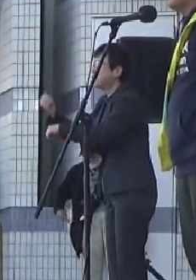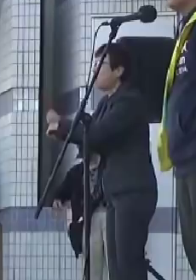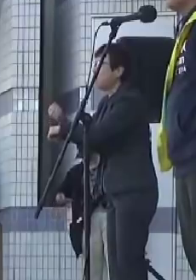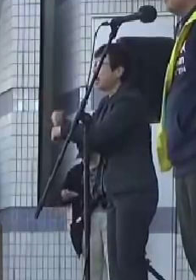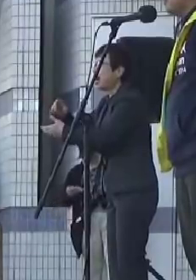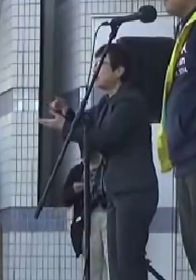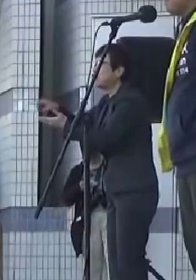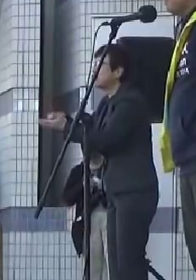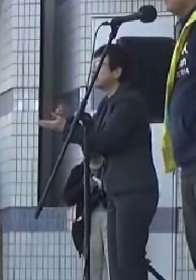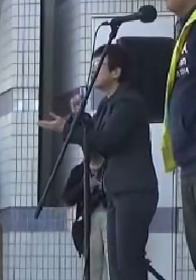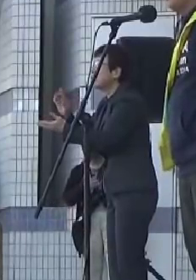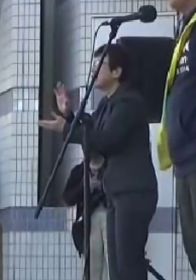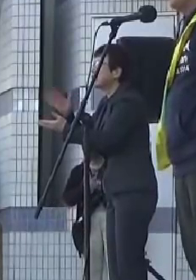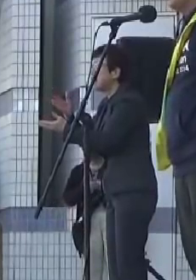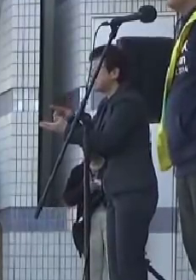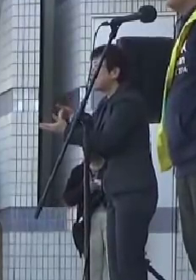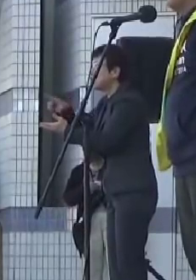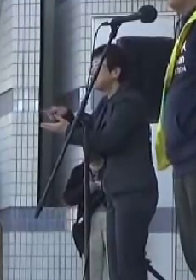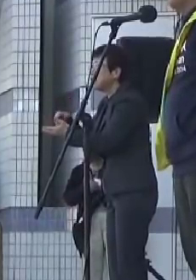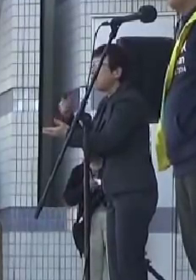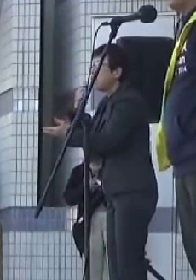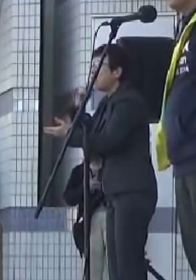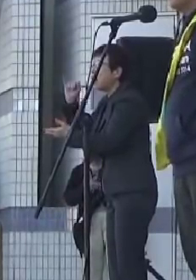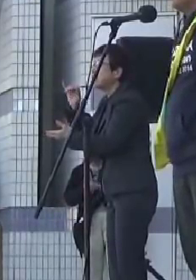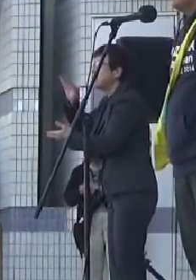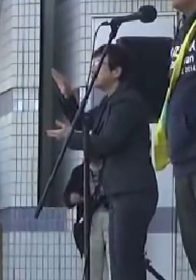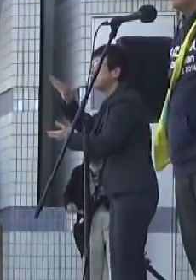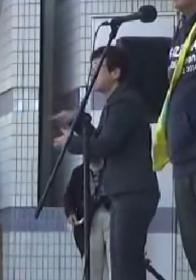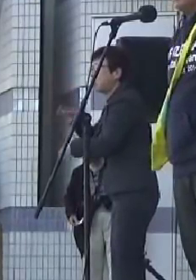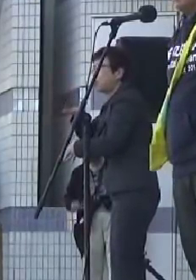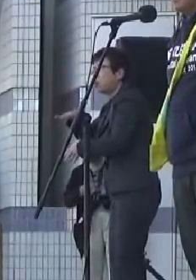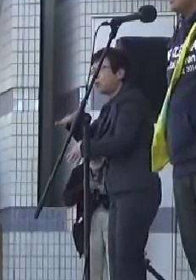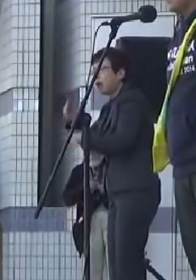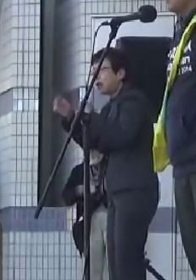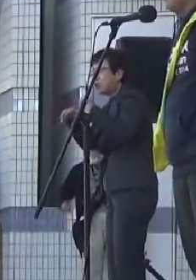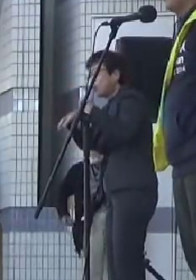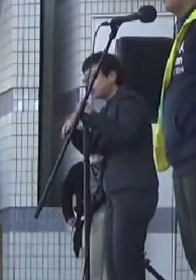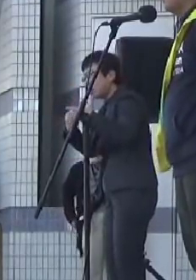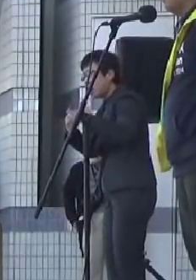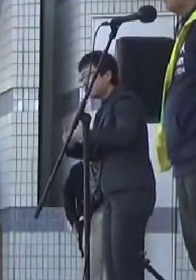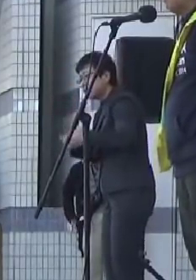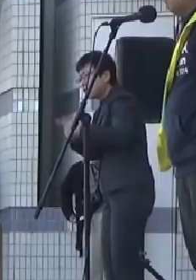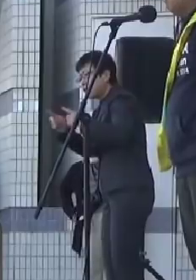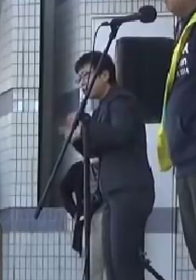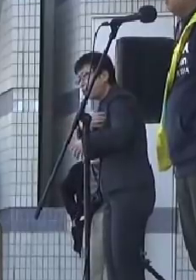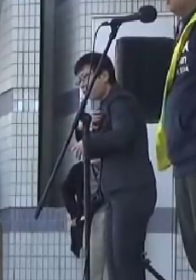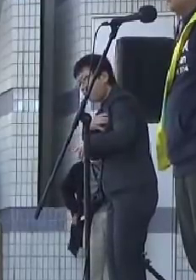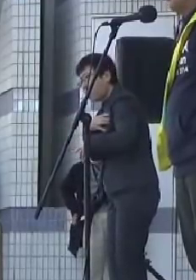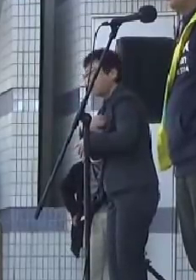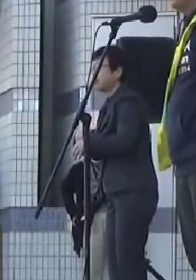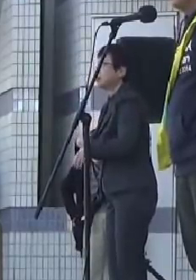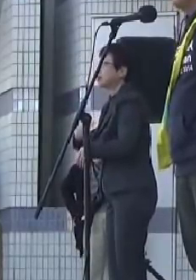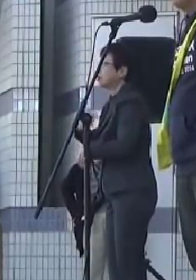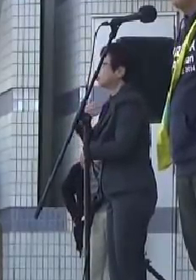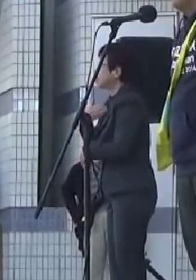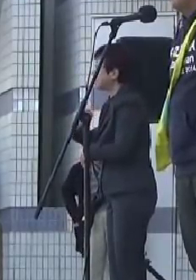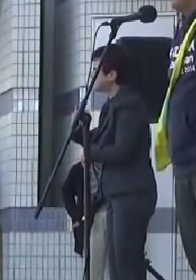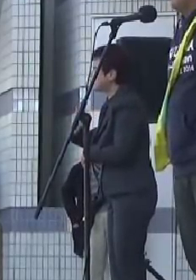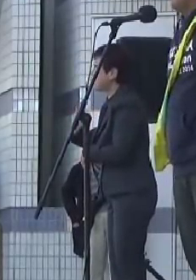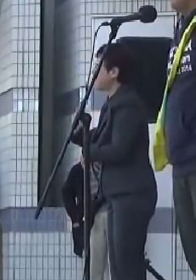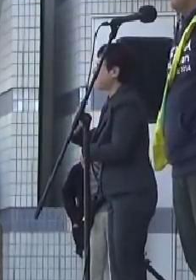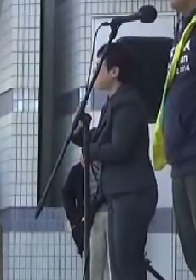のお母さんたちは自分たちの子供の遊ぶ場所は安全なのか、自分たち